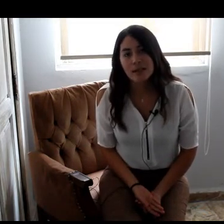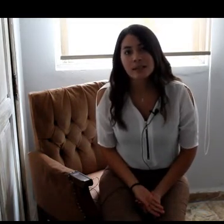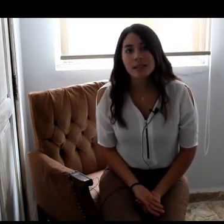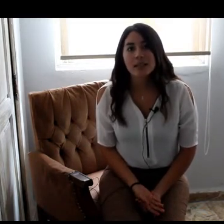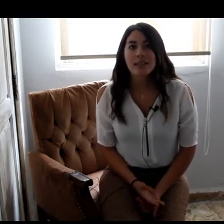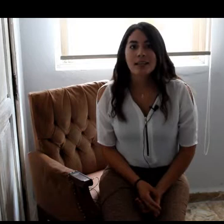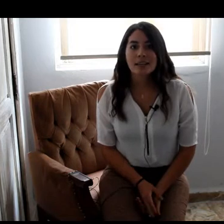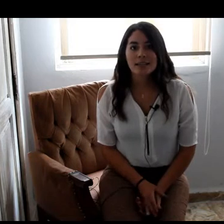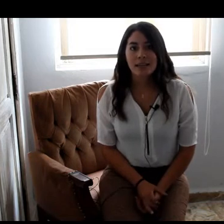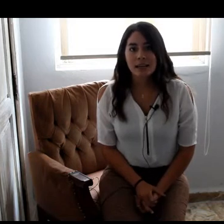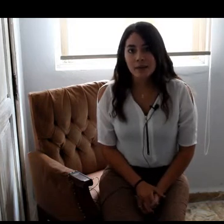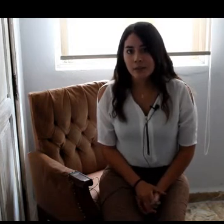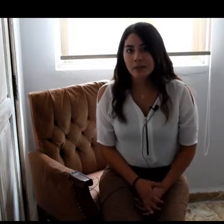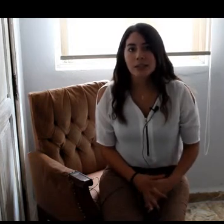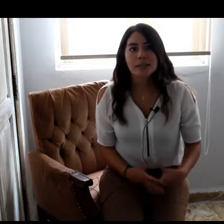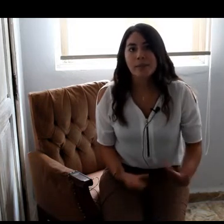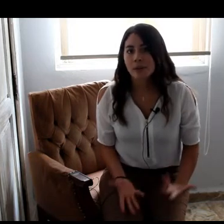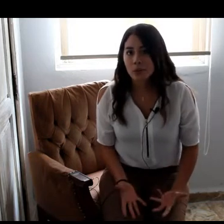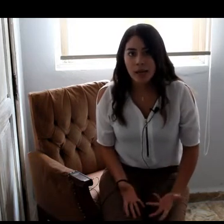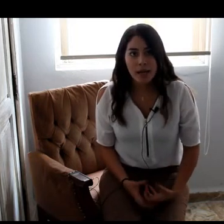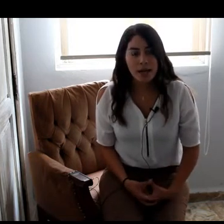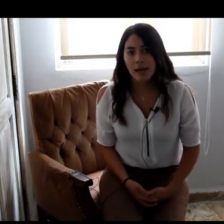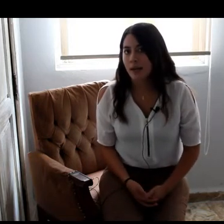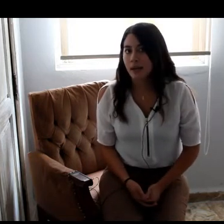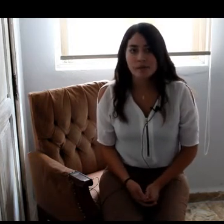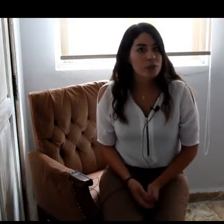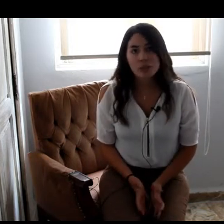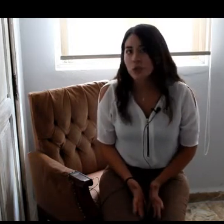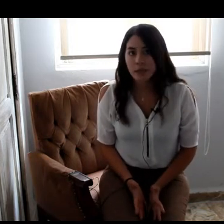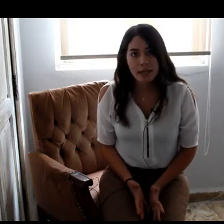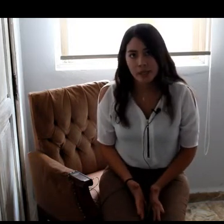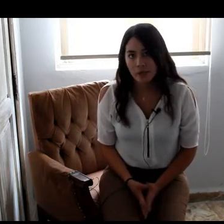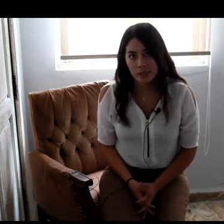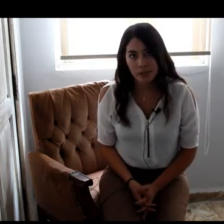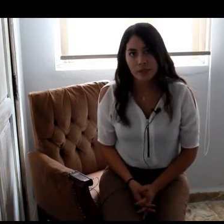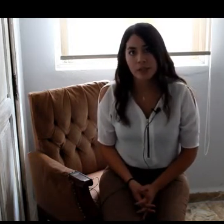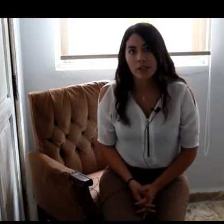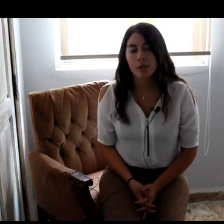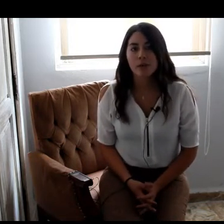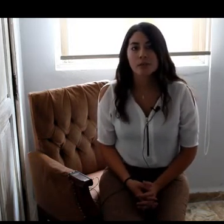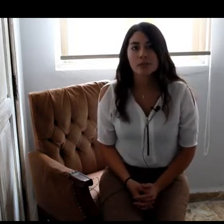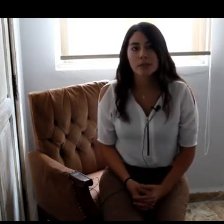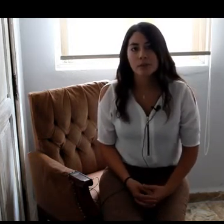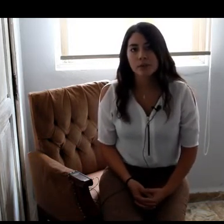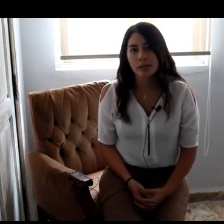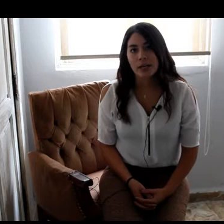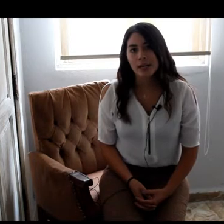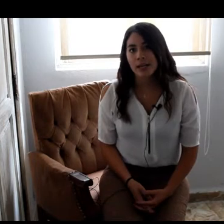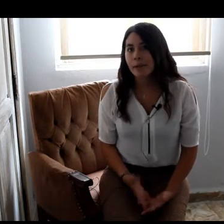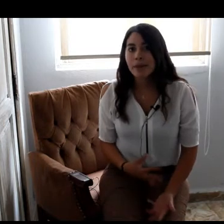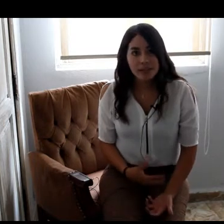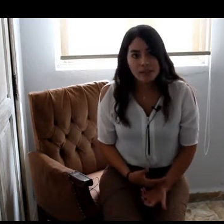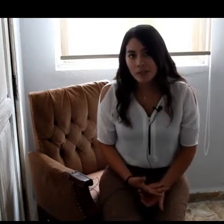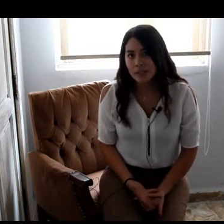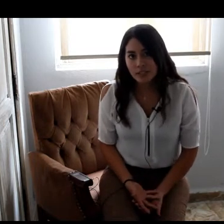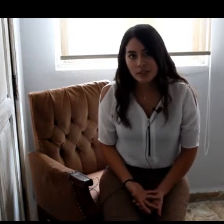que están abriendo esta apertura a no excluir a ningún niño. Y cuando estamos replantándonos esto,